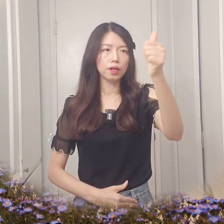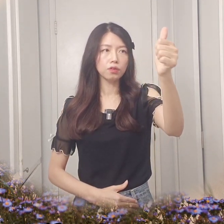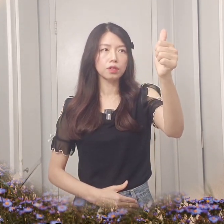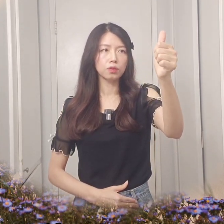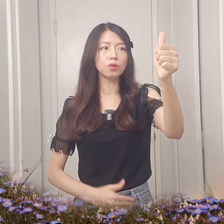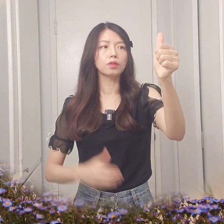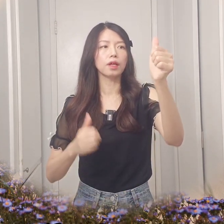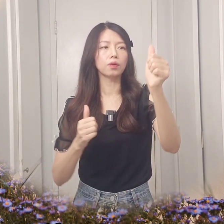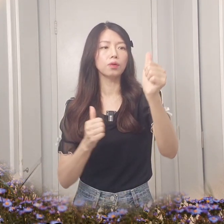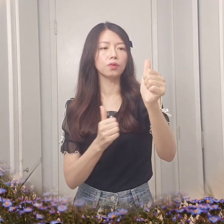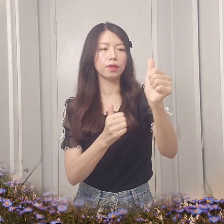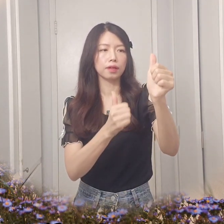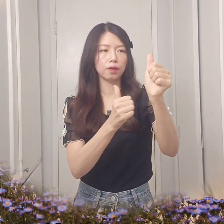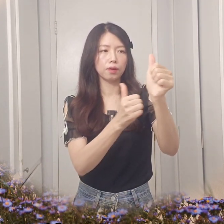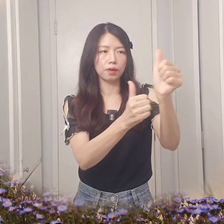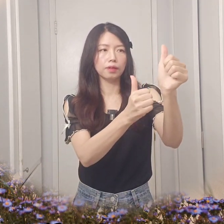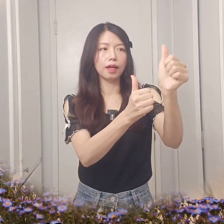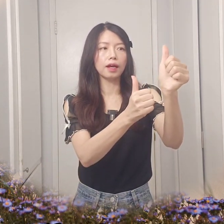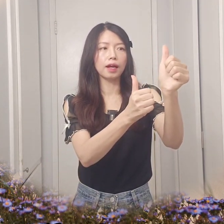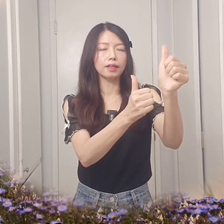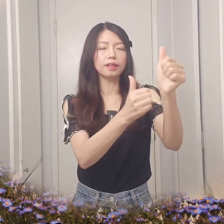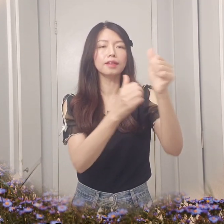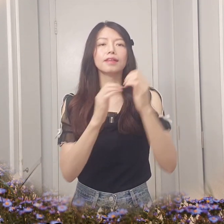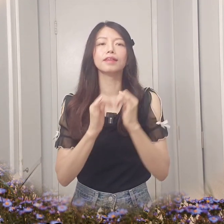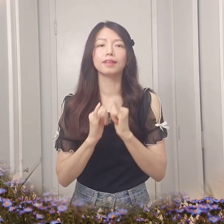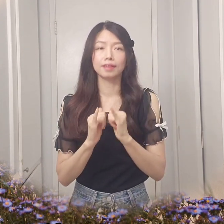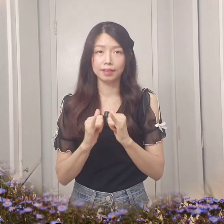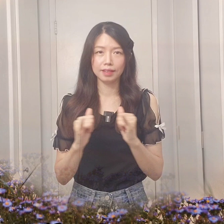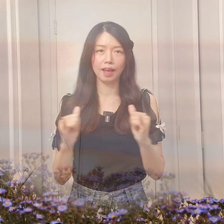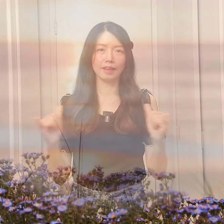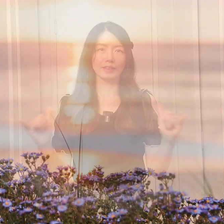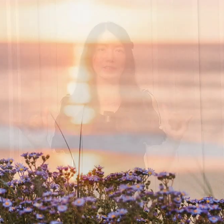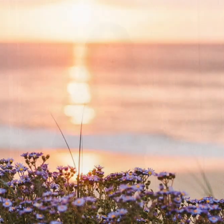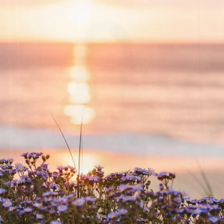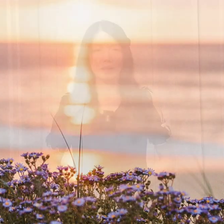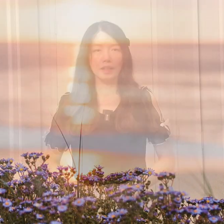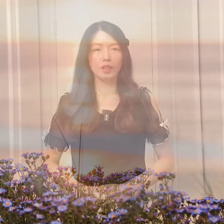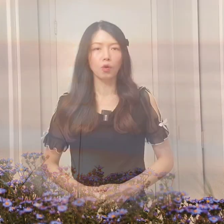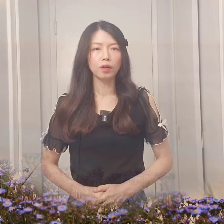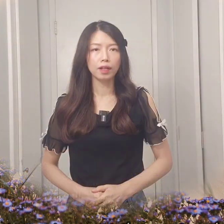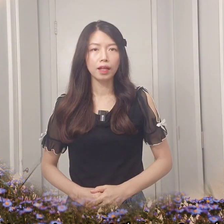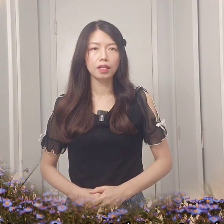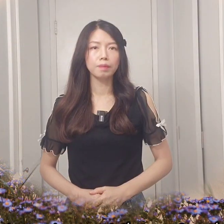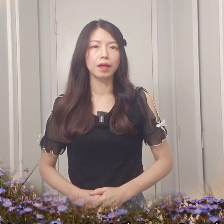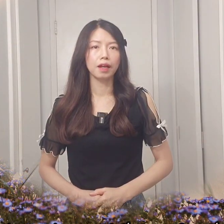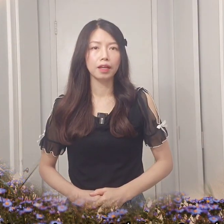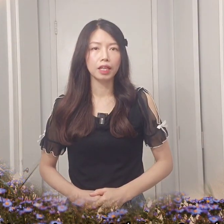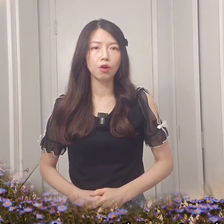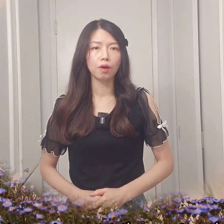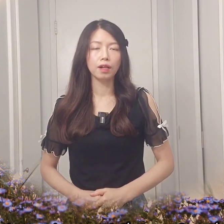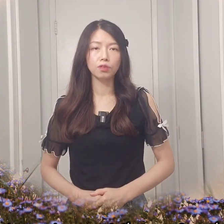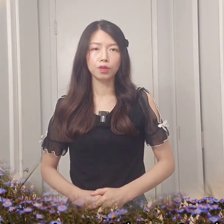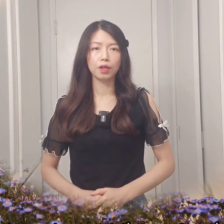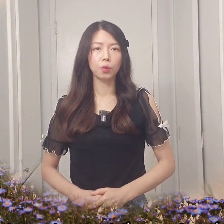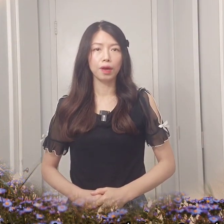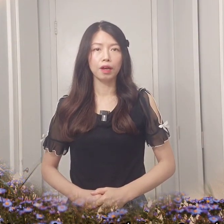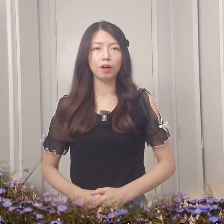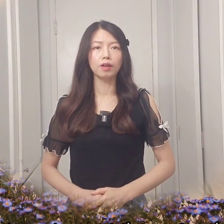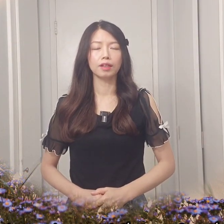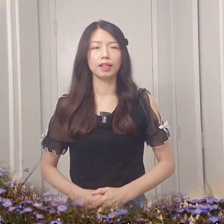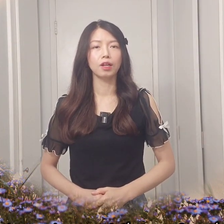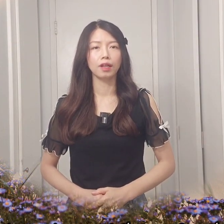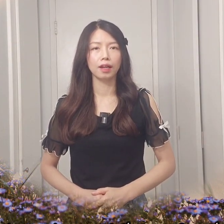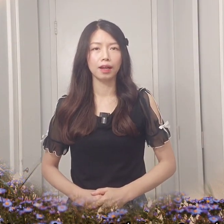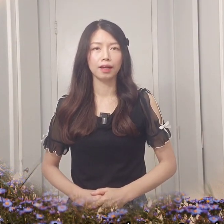주 해주시고 그대로 뒤에서 따라가는 자. 영원한 하나님 나라 이뤄갈 주의